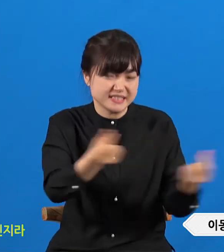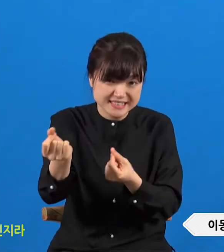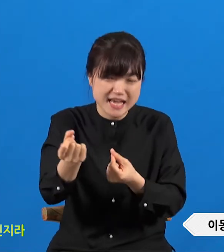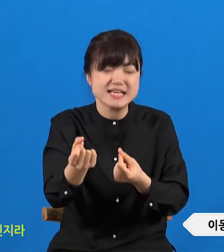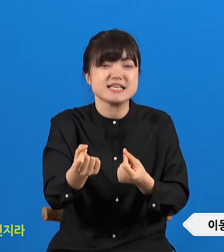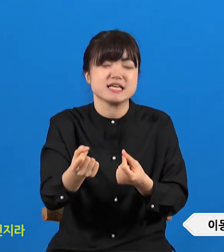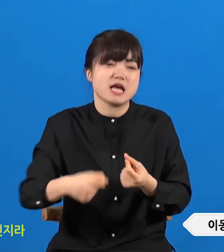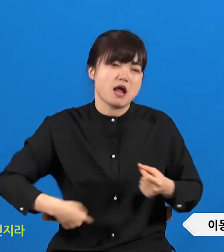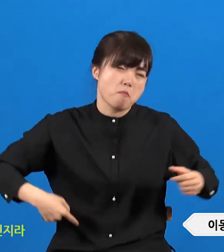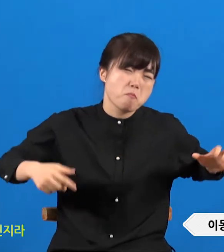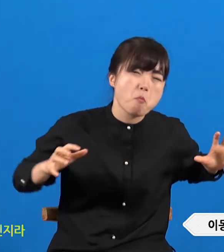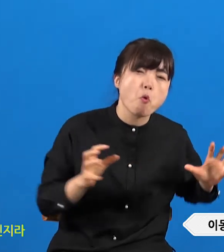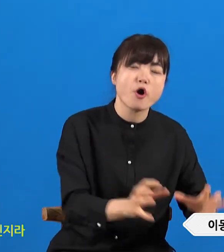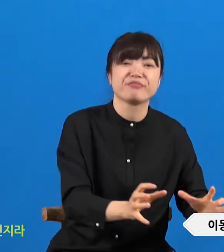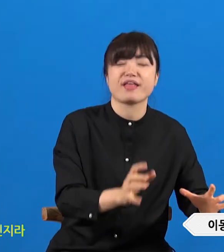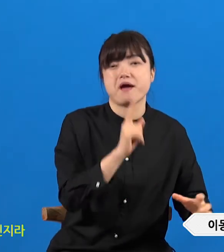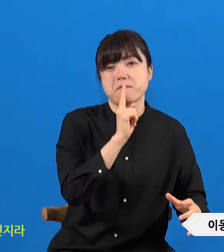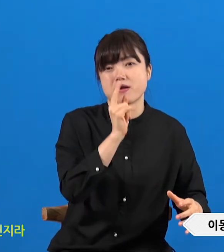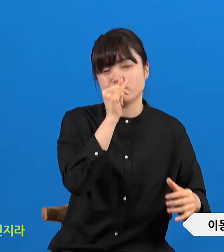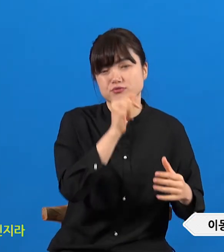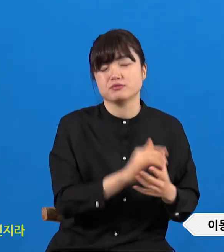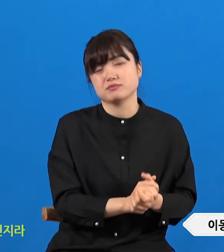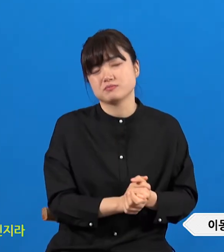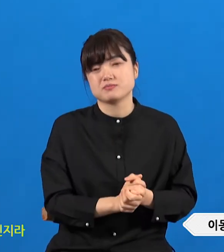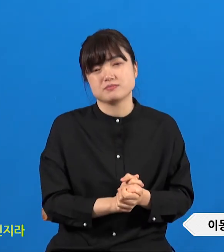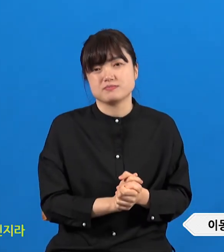모인지라. 일제히 예루살렘에 모인지라.